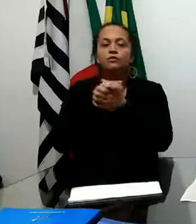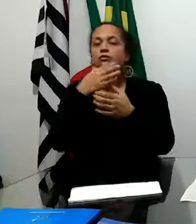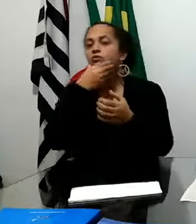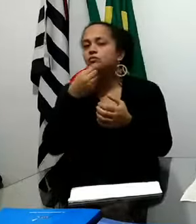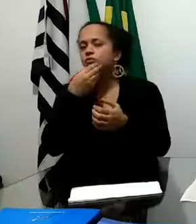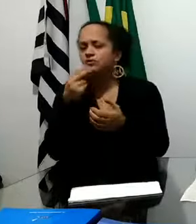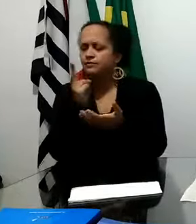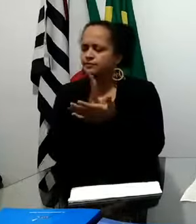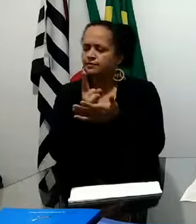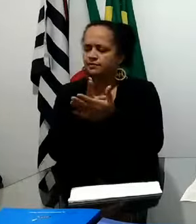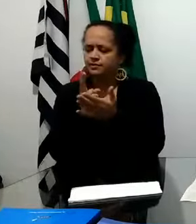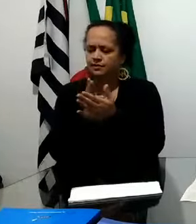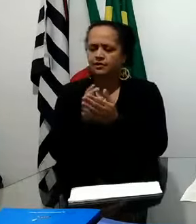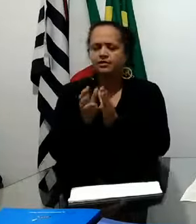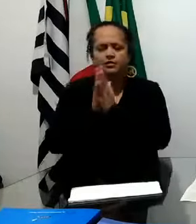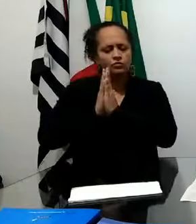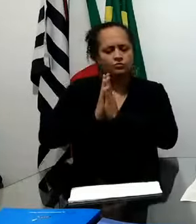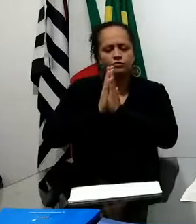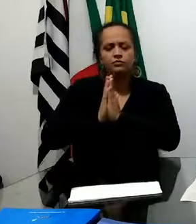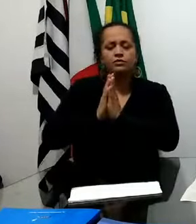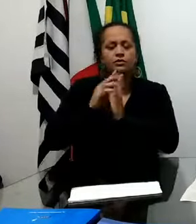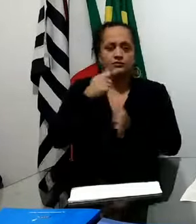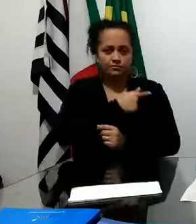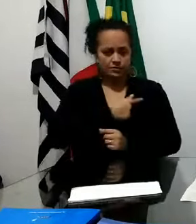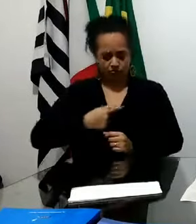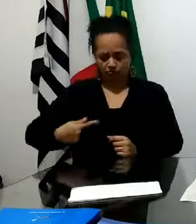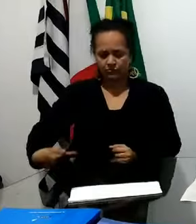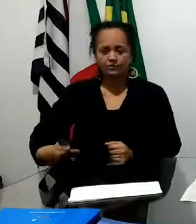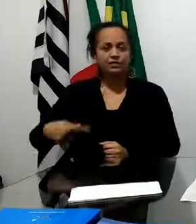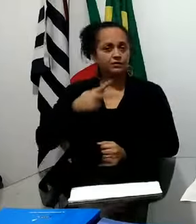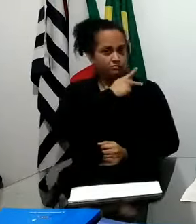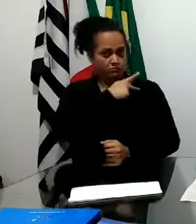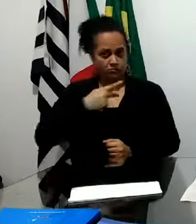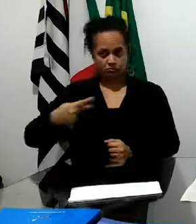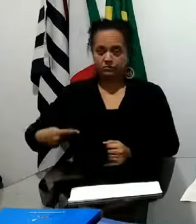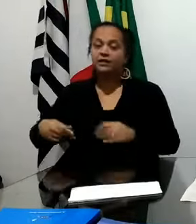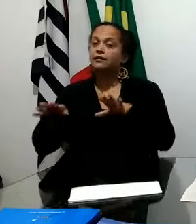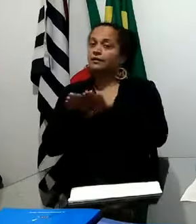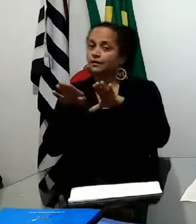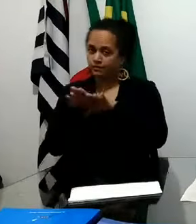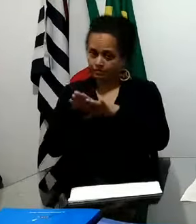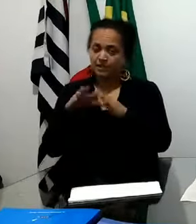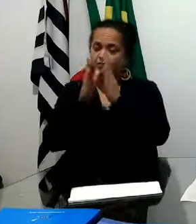pelas autoridades políticas, as autoridades espirituais, né?